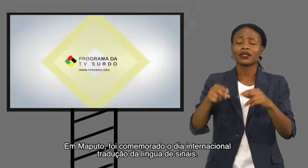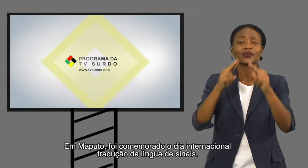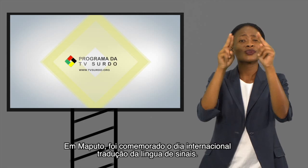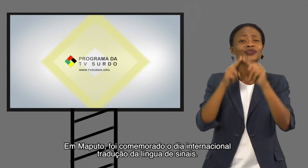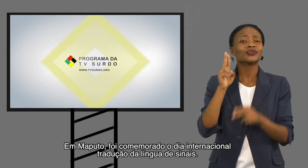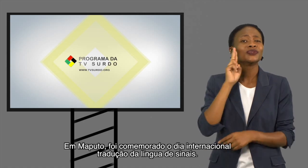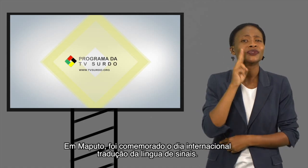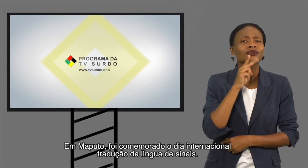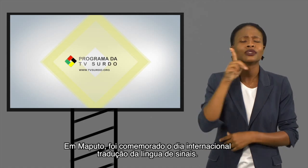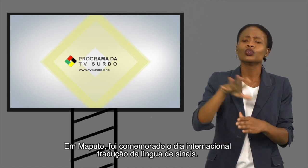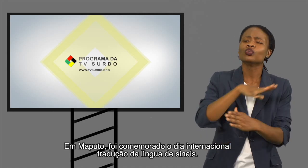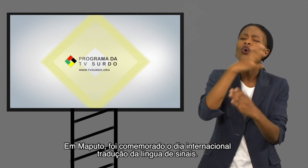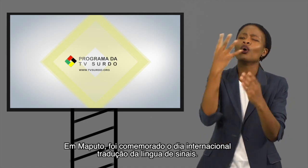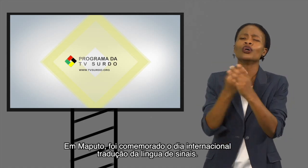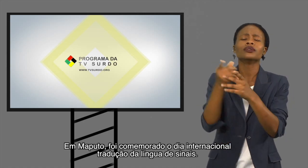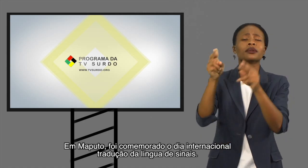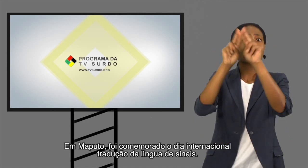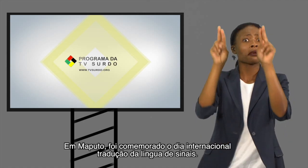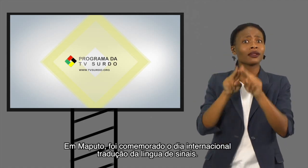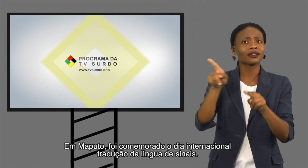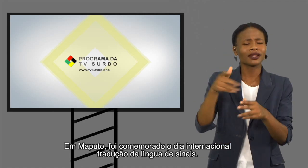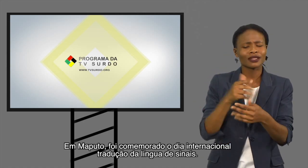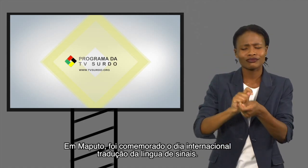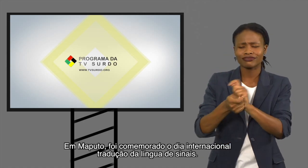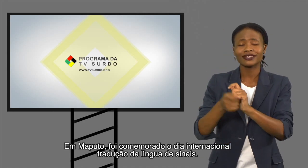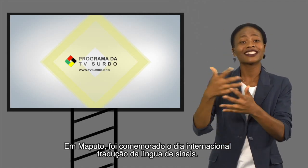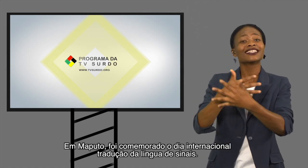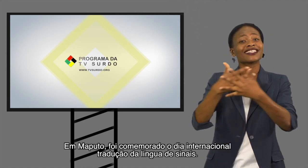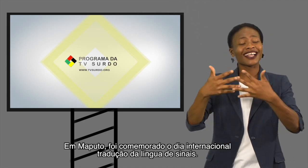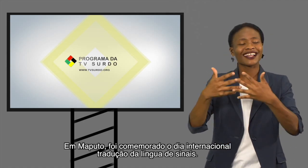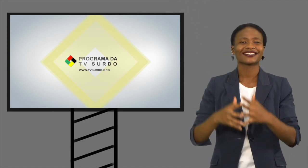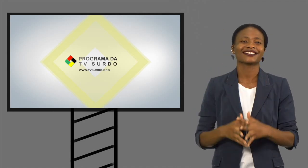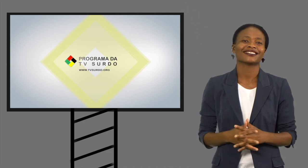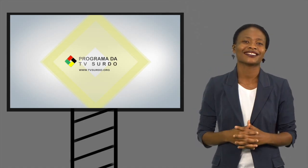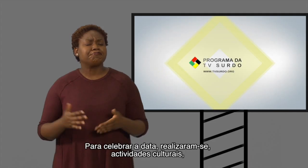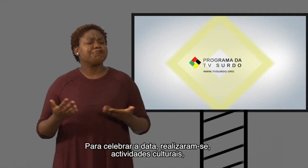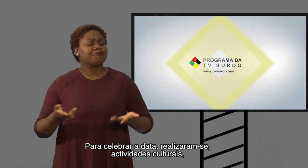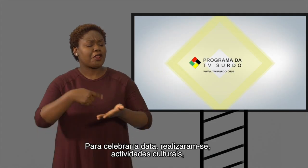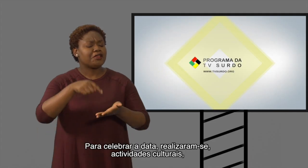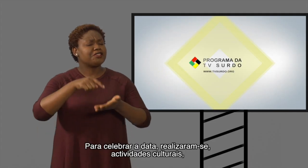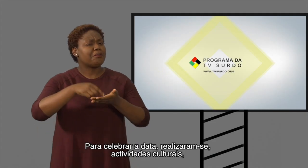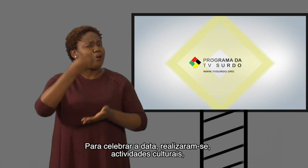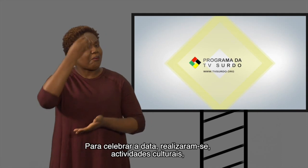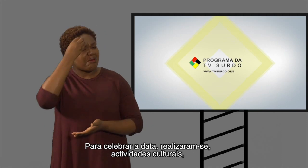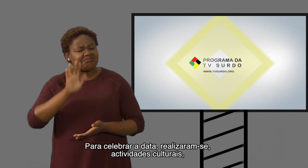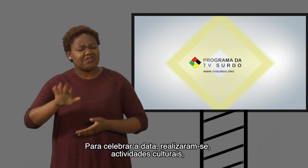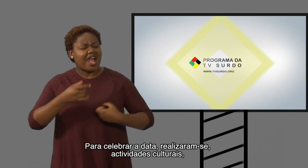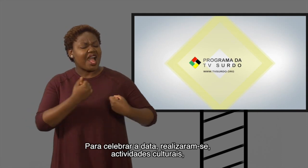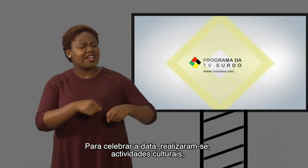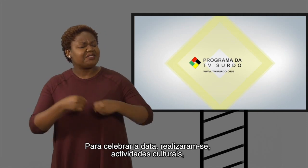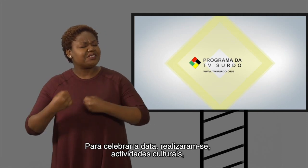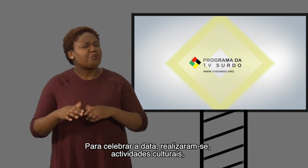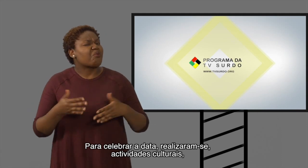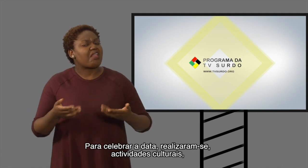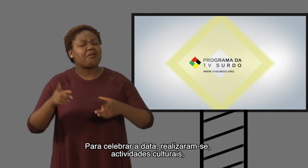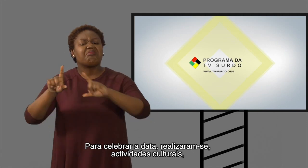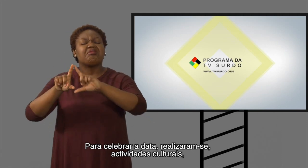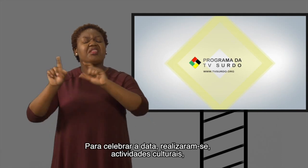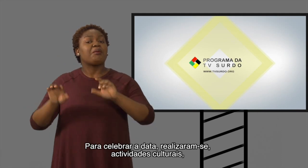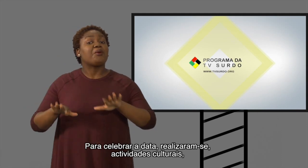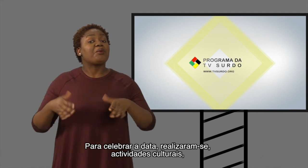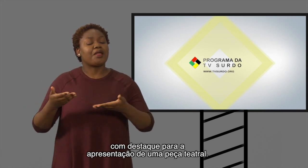Dia Internacional da Tradução da Língua de Sinais. Para celebrar a data, realizaram-se